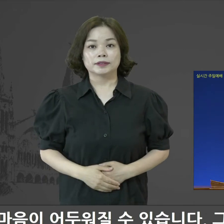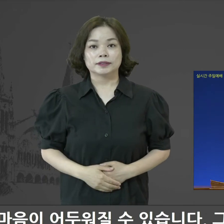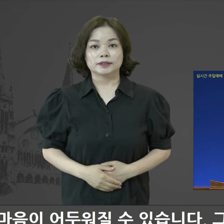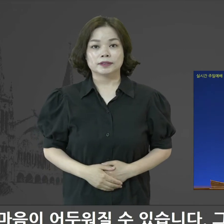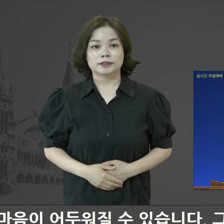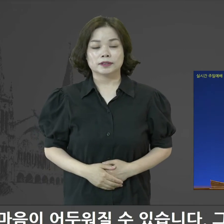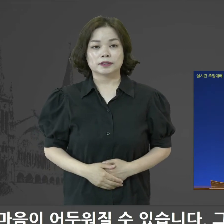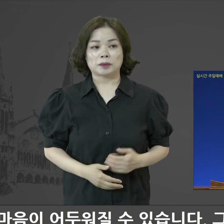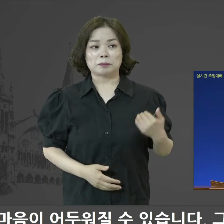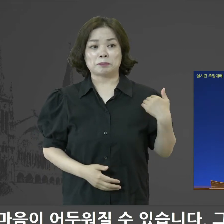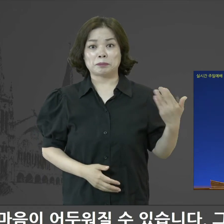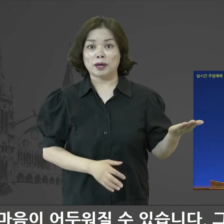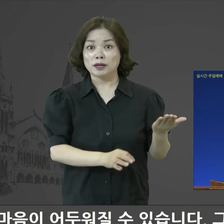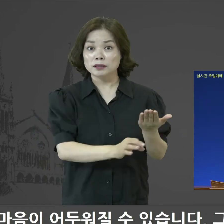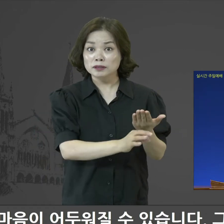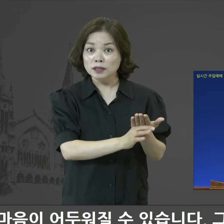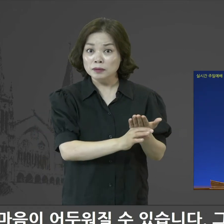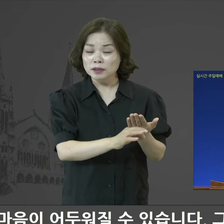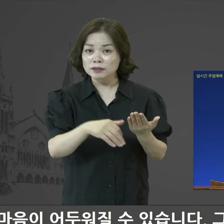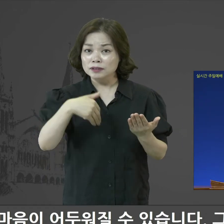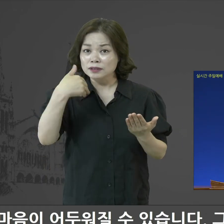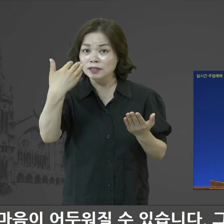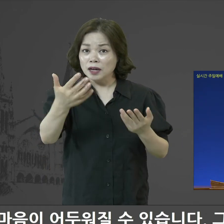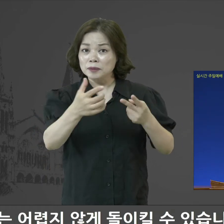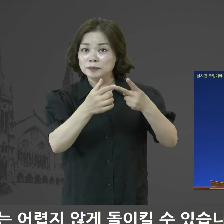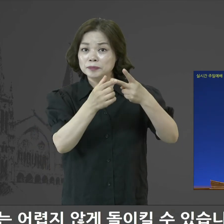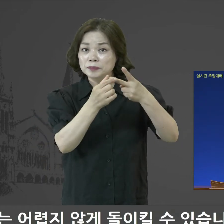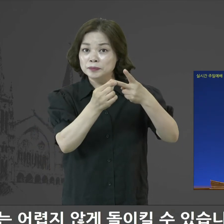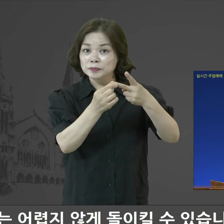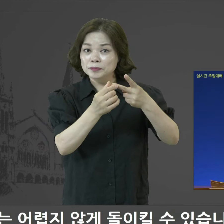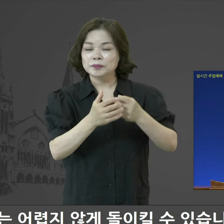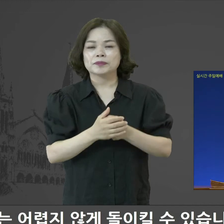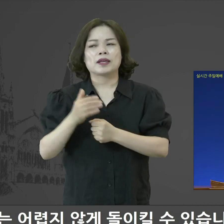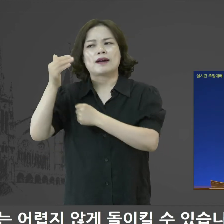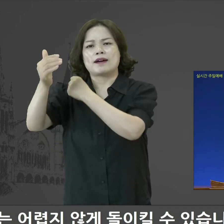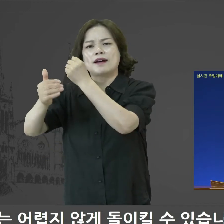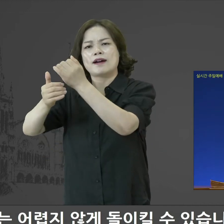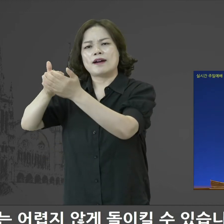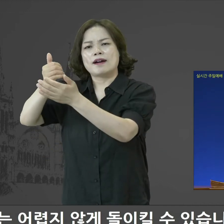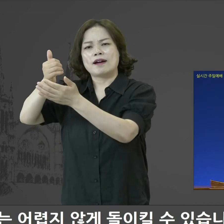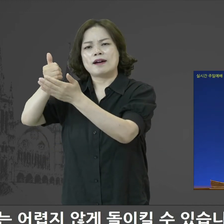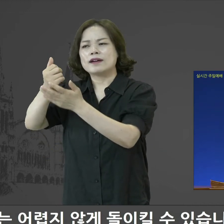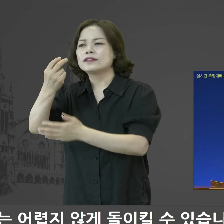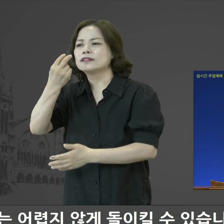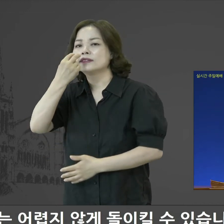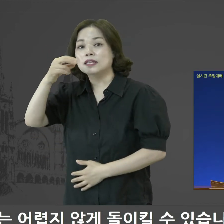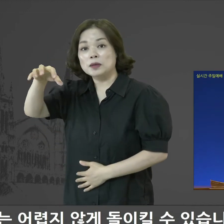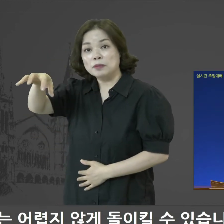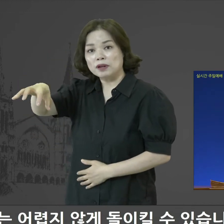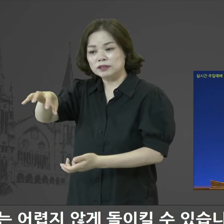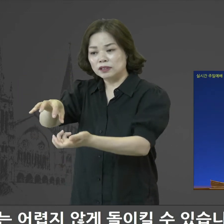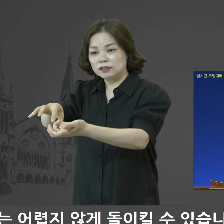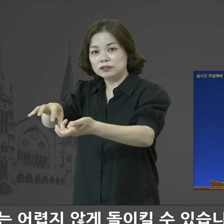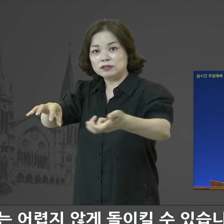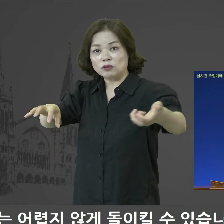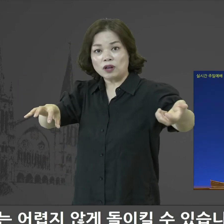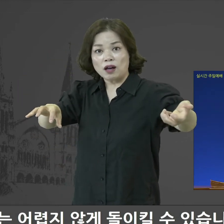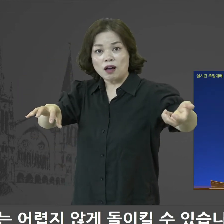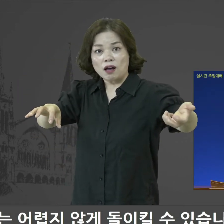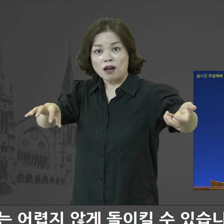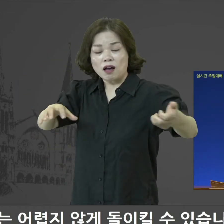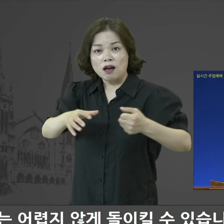그게 방치되어지면 말씀드린 대로 다음 단계로 넘어가는데 하나님의 생명에서 떠나 있게 되는